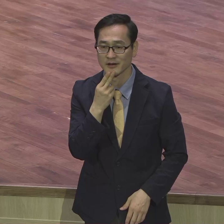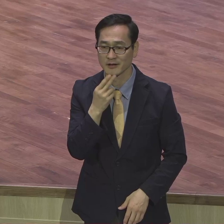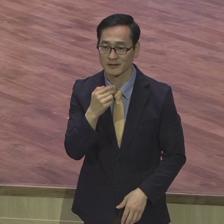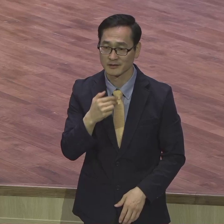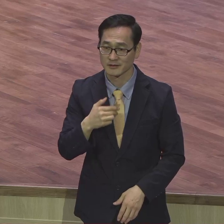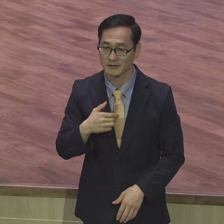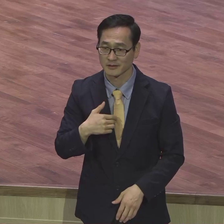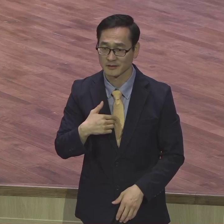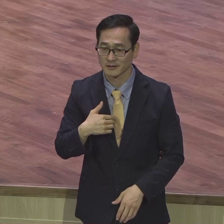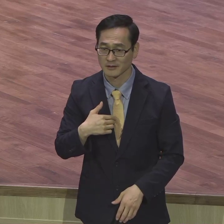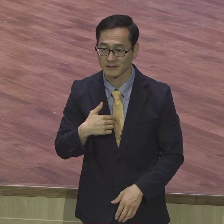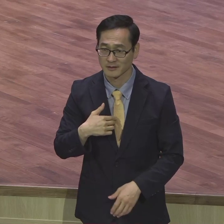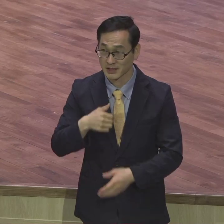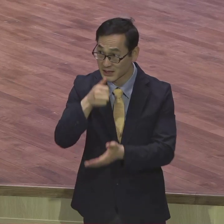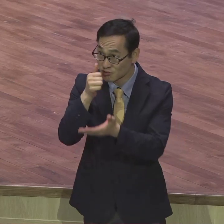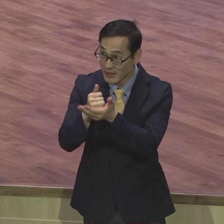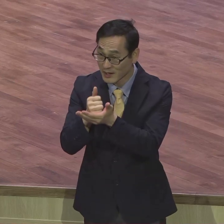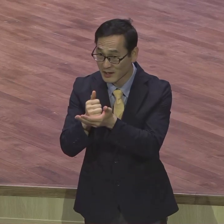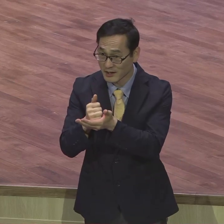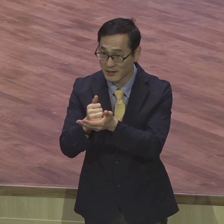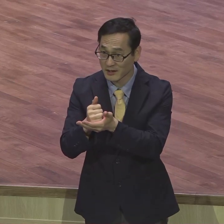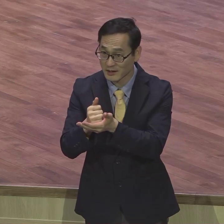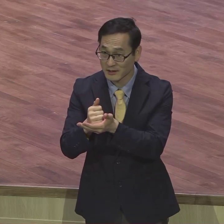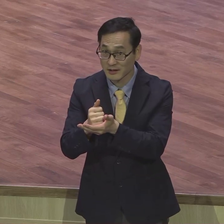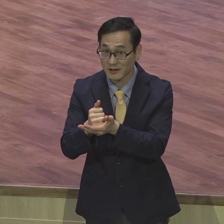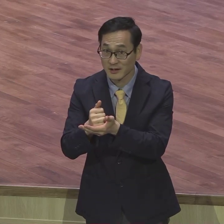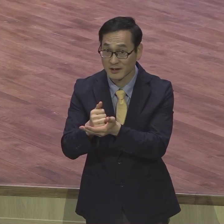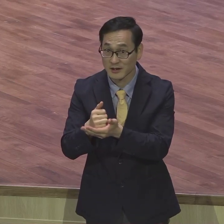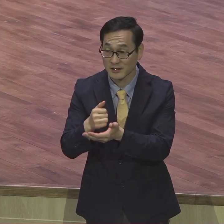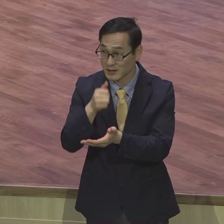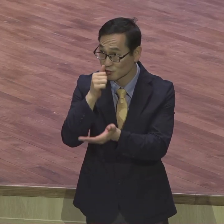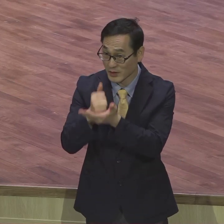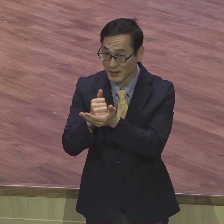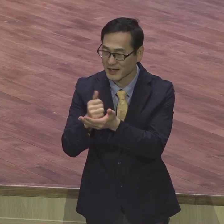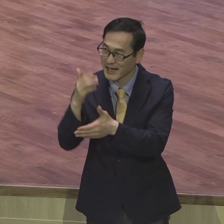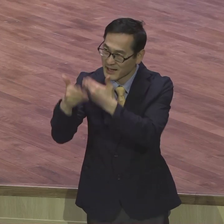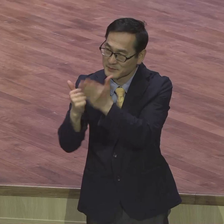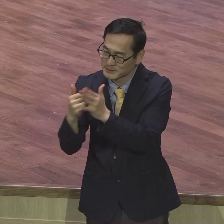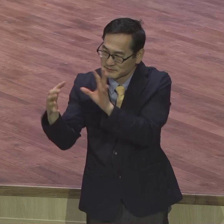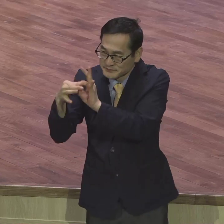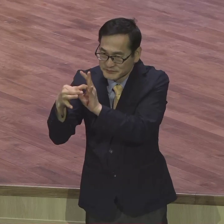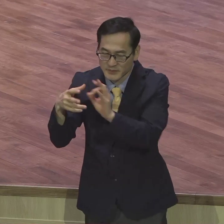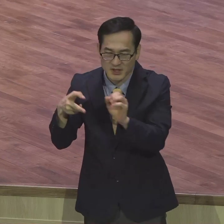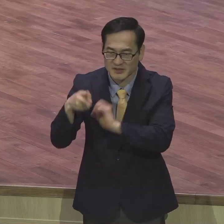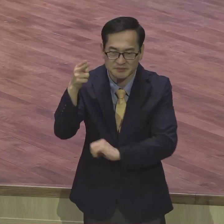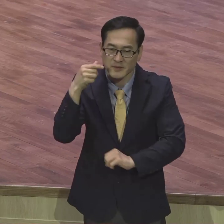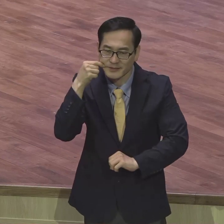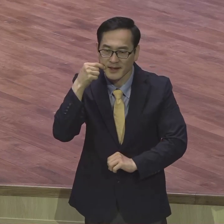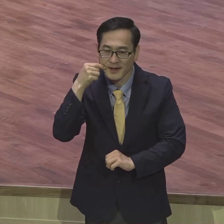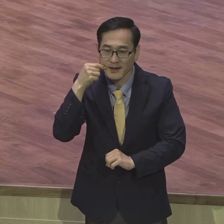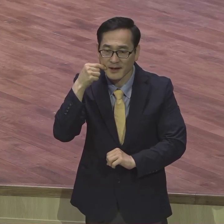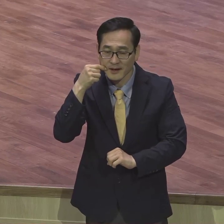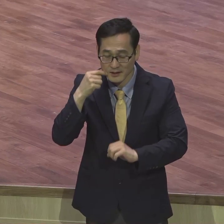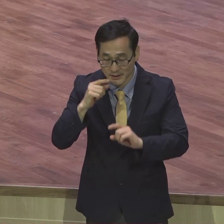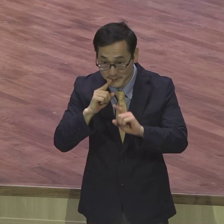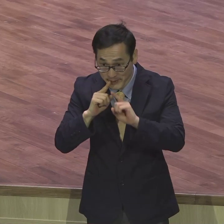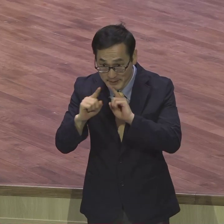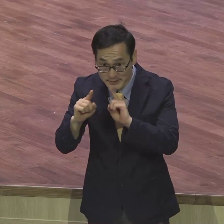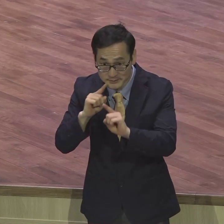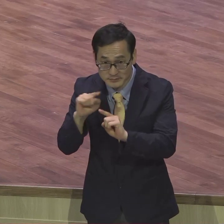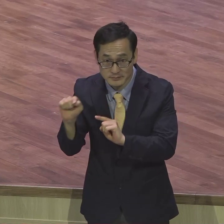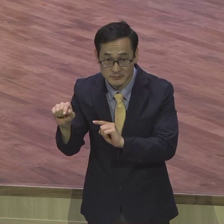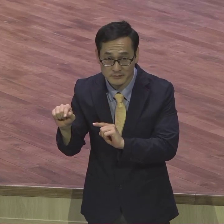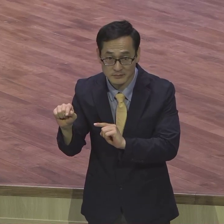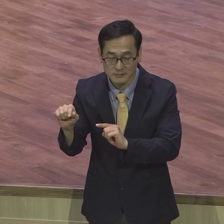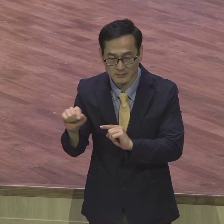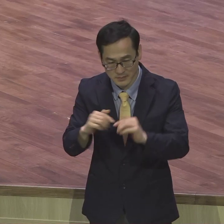끊을 수 없다. 분리가 없다. 그렇게 마무리되는 가장 감동된